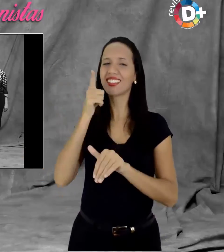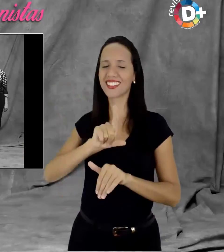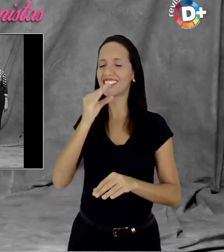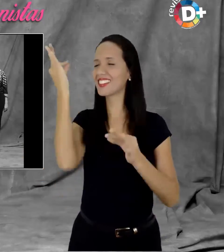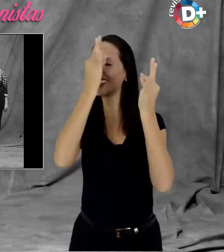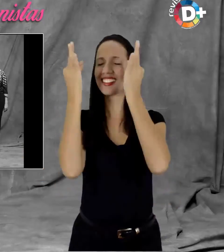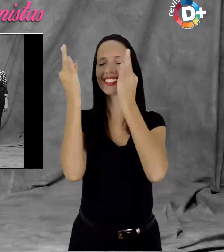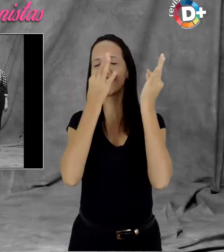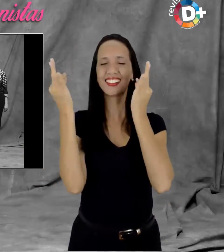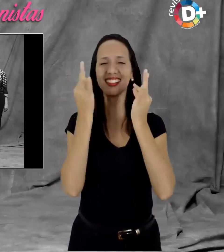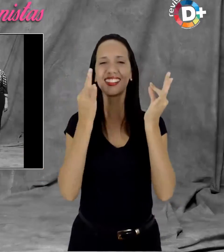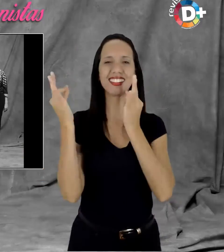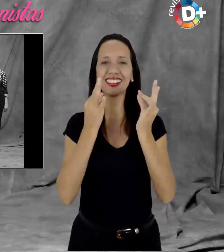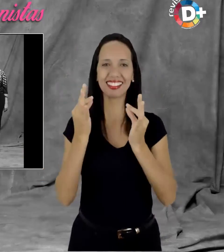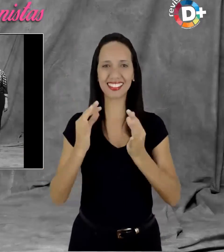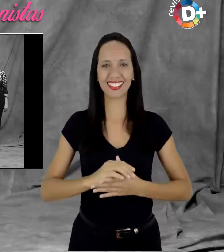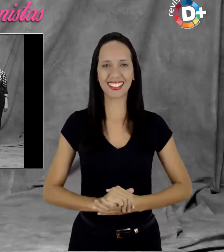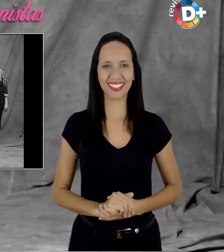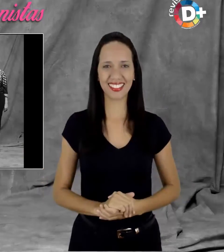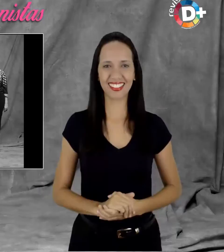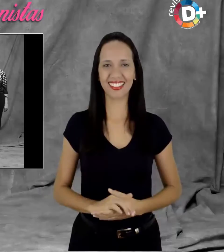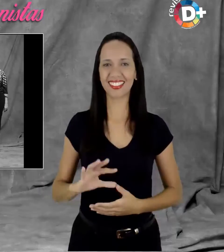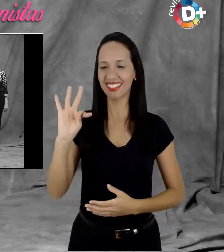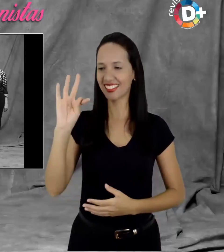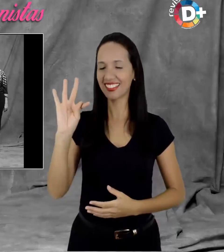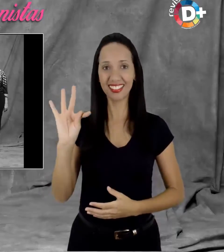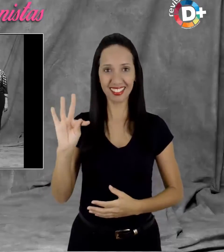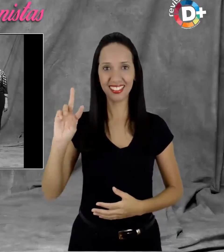que hoje, graças àquela borboleta, consigo lidar com a maquiagem.